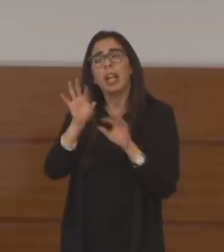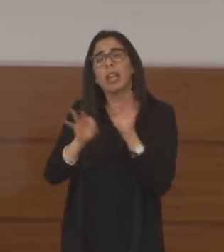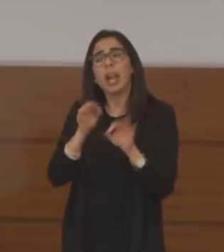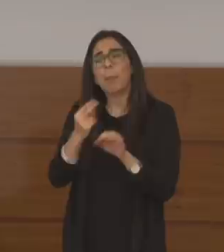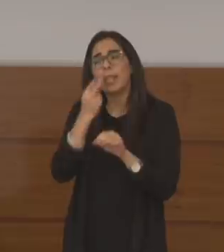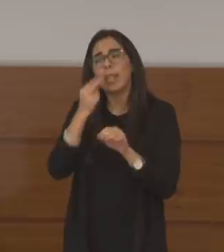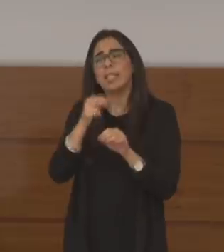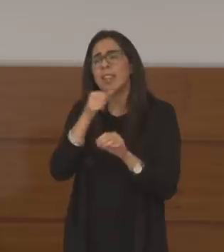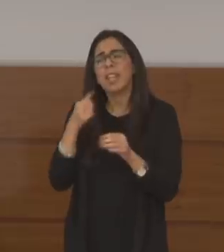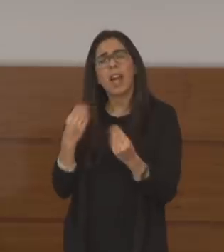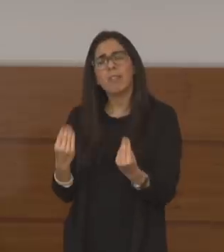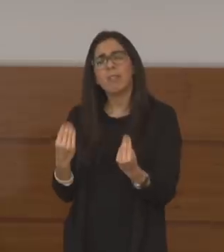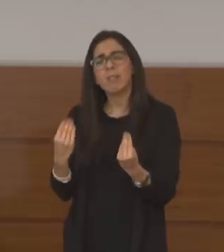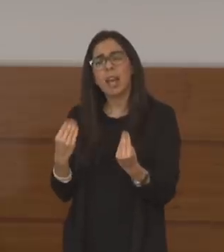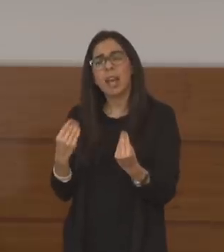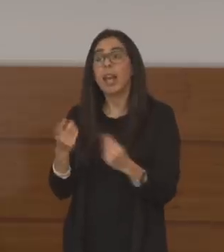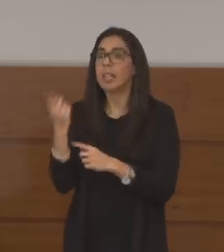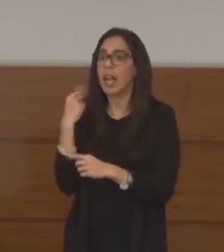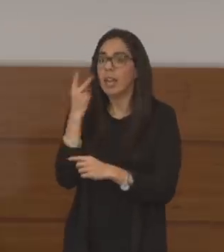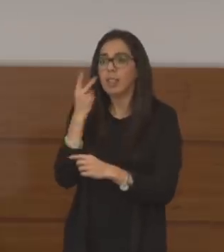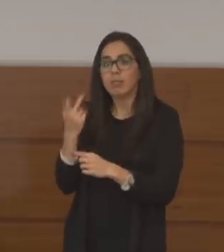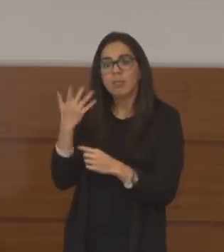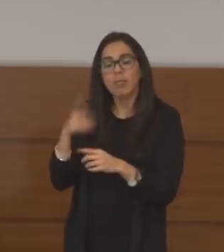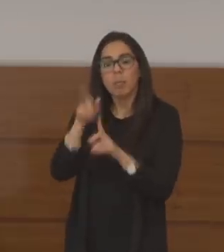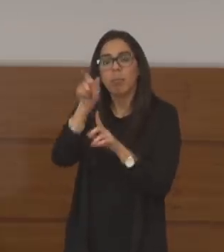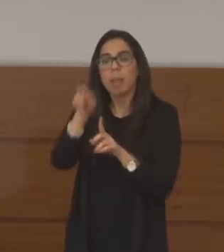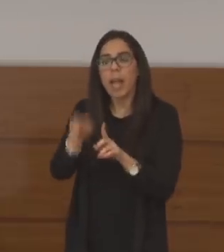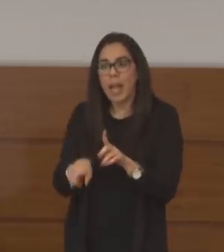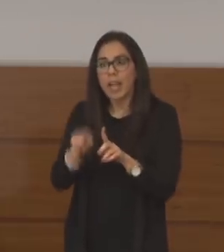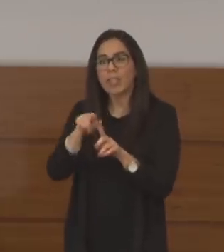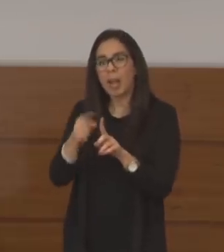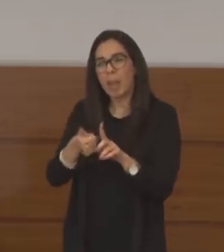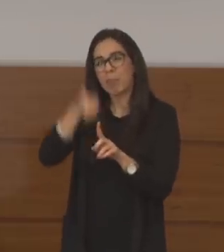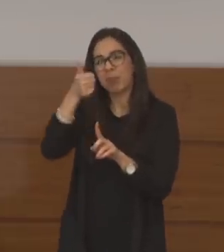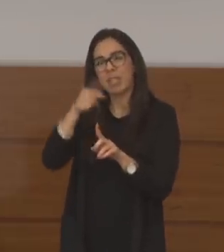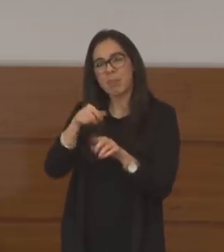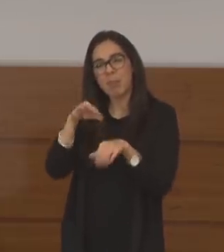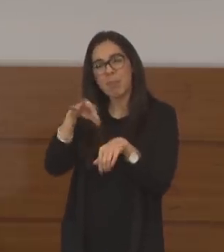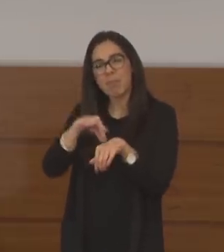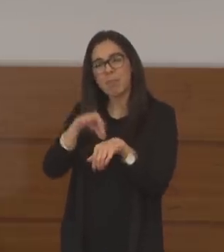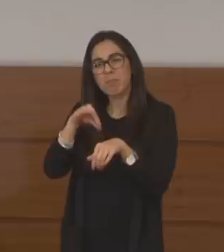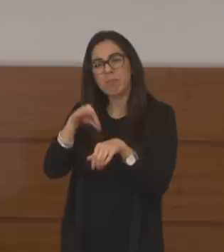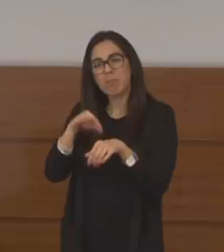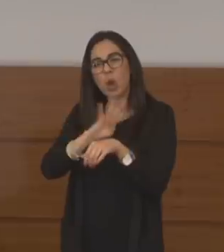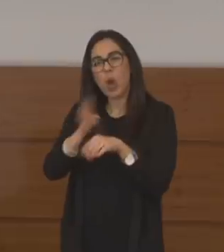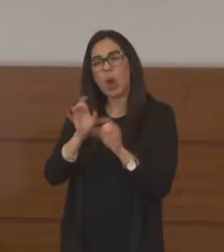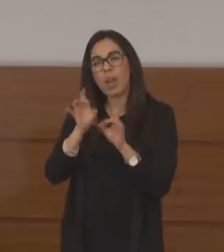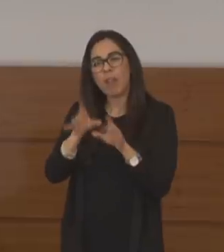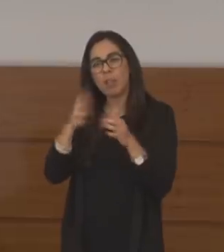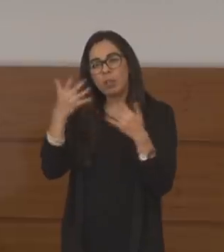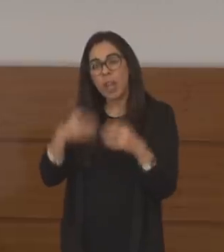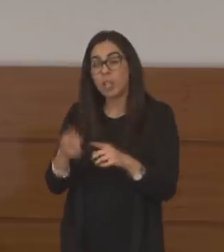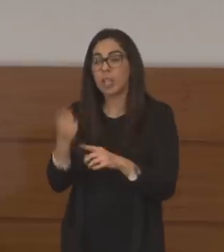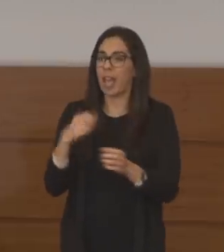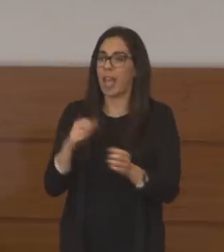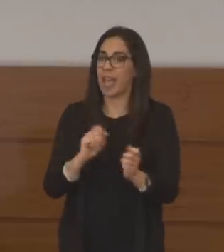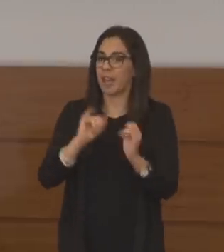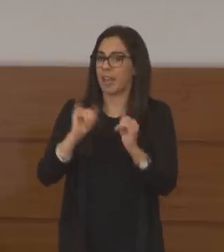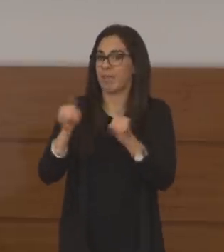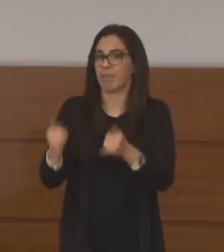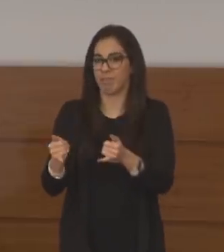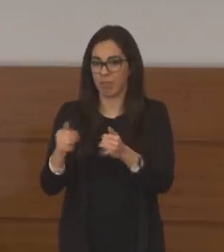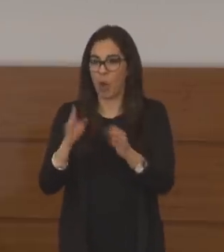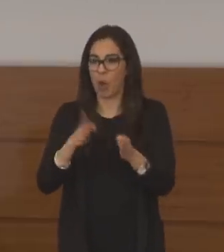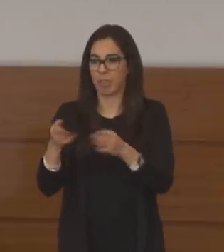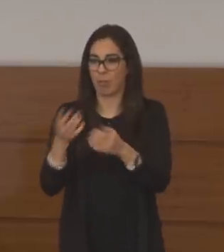per capire anche quanto sono stressate le strutture sanitarie per la terapia intensiva appunto grazie